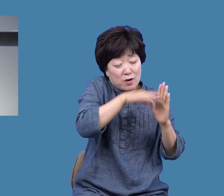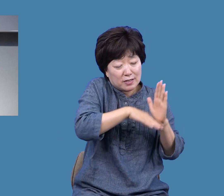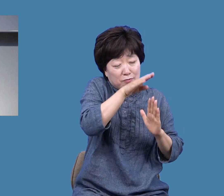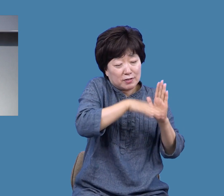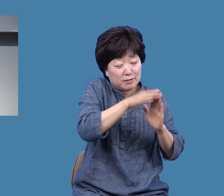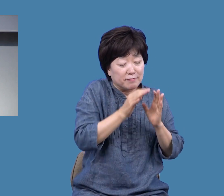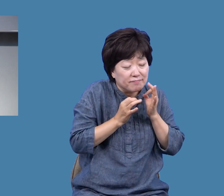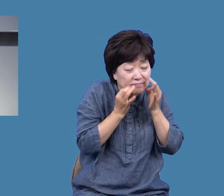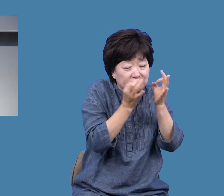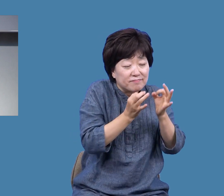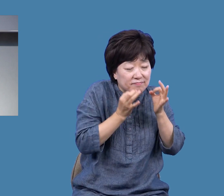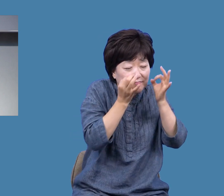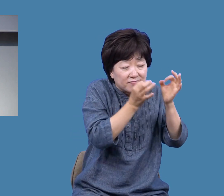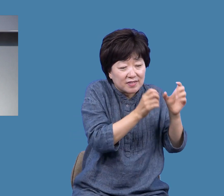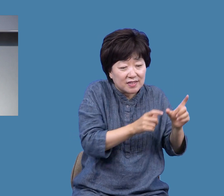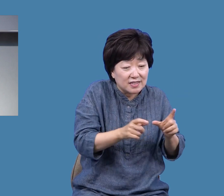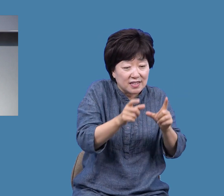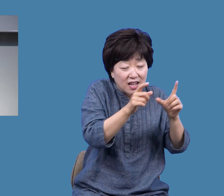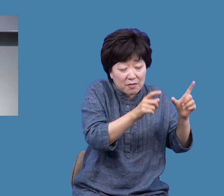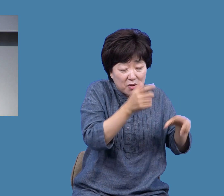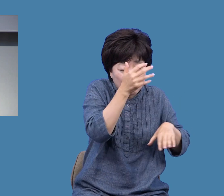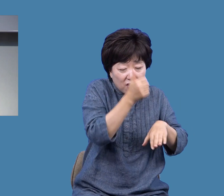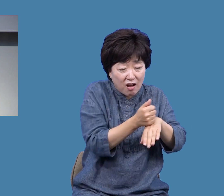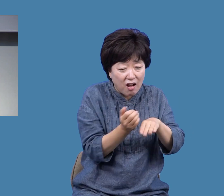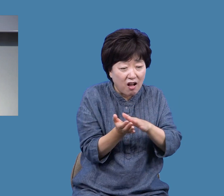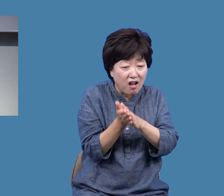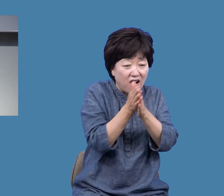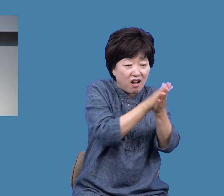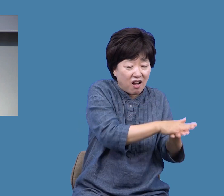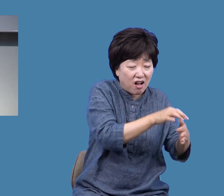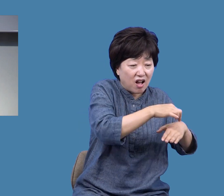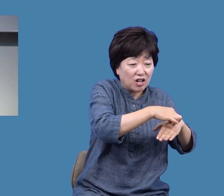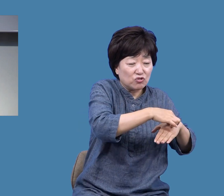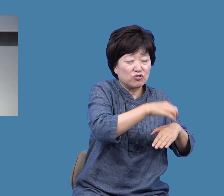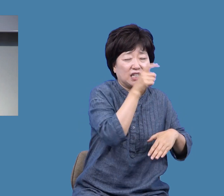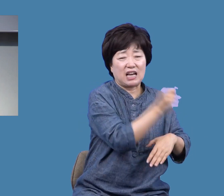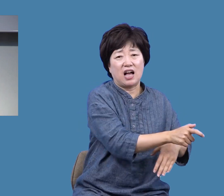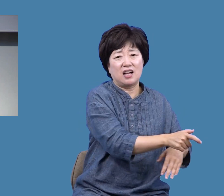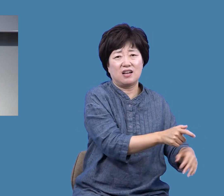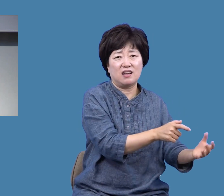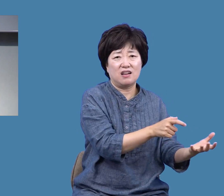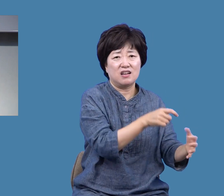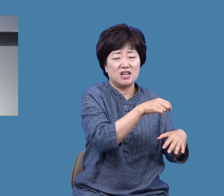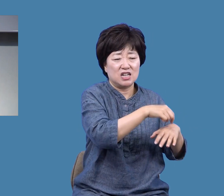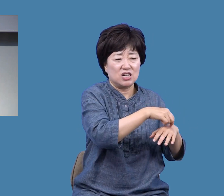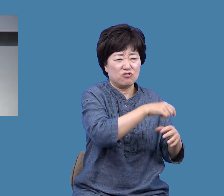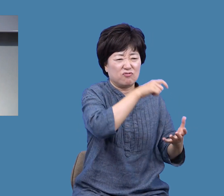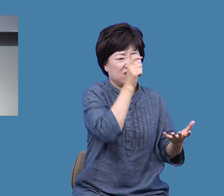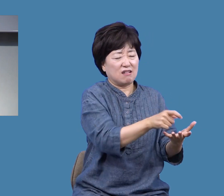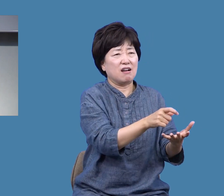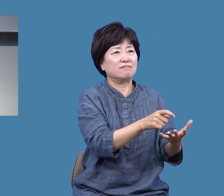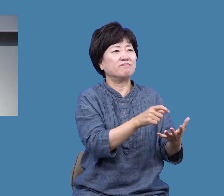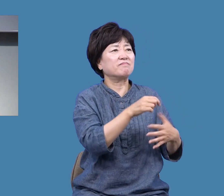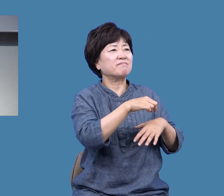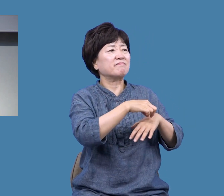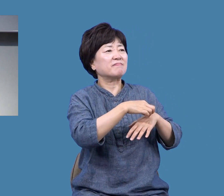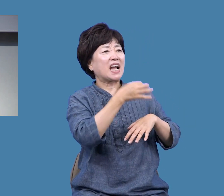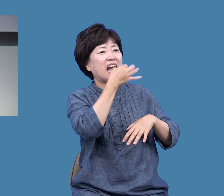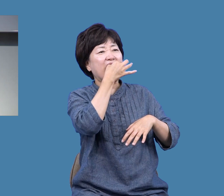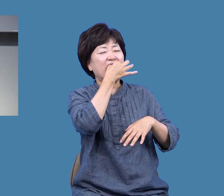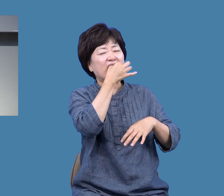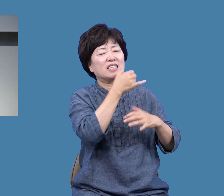노력하면서 살아가면 사람이 어떻게 되겠어요? 육이 강화된다는 거야. 육이 강화돼서 결국 육적인 사람이 되어버리고